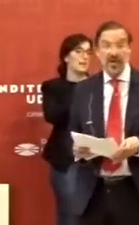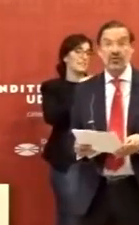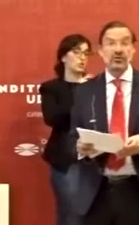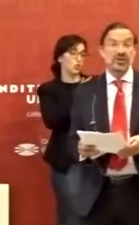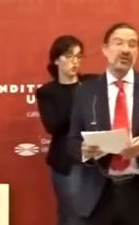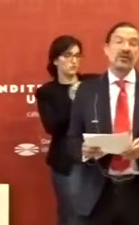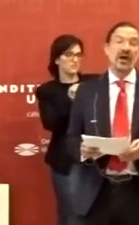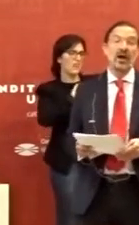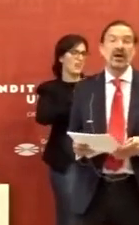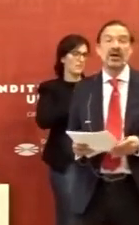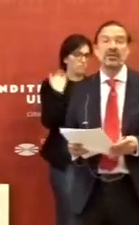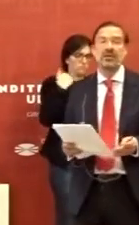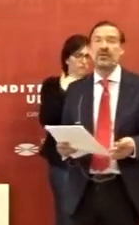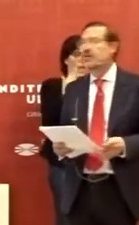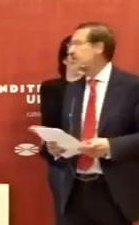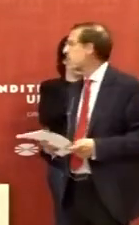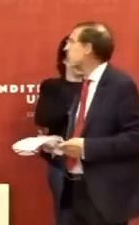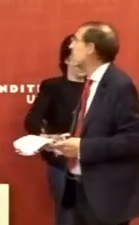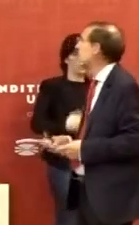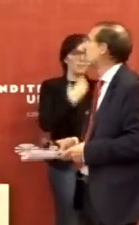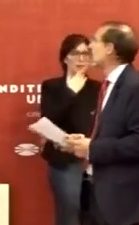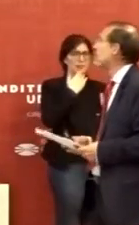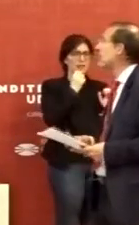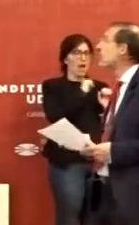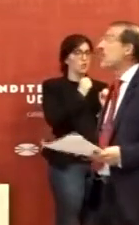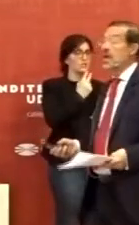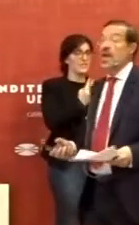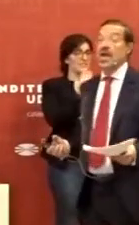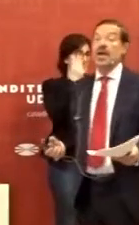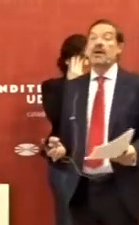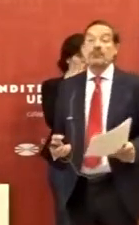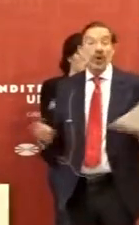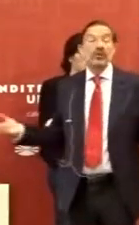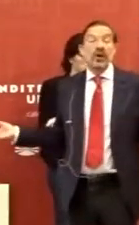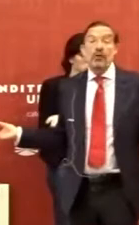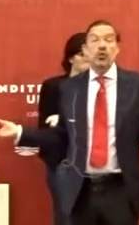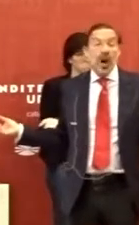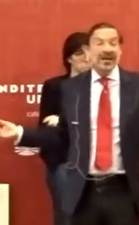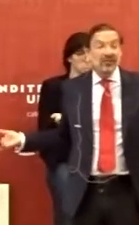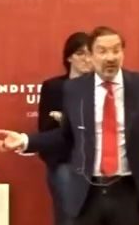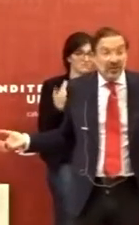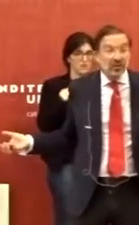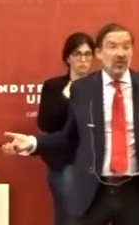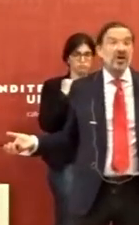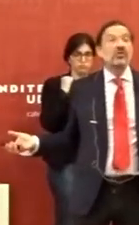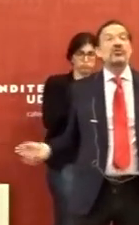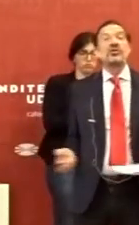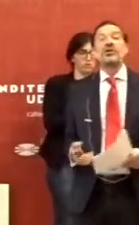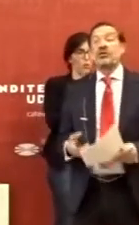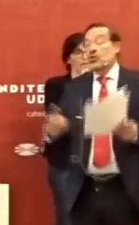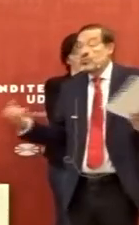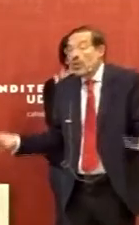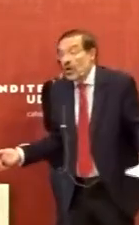franquista, es del año 70, 73 creo exactamente, ¿no? Bueno, llevamos 45